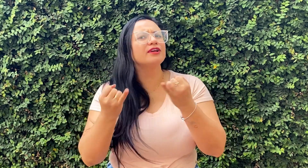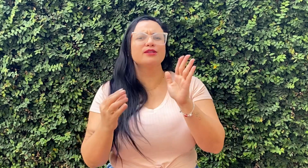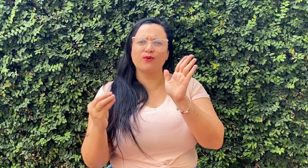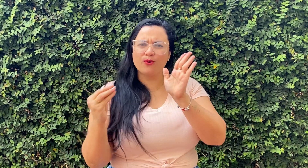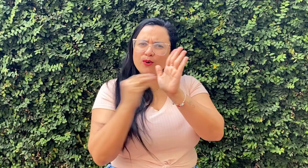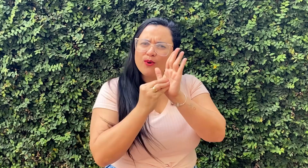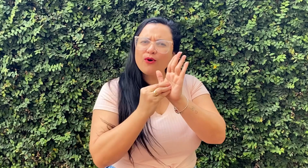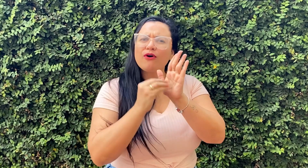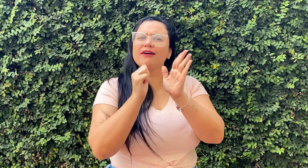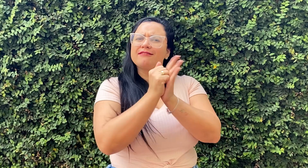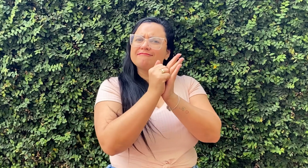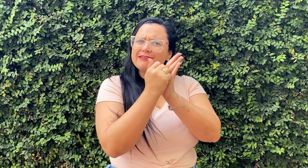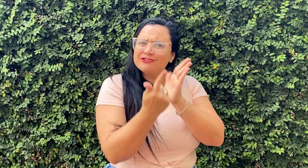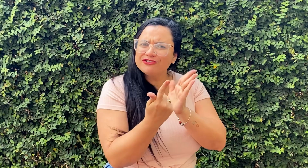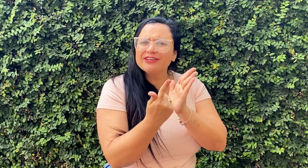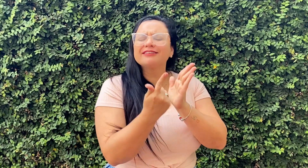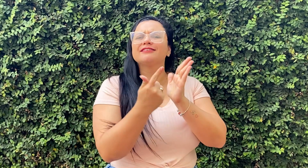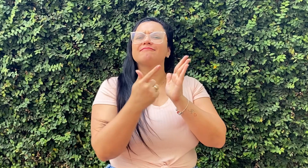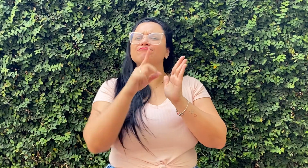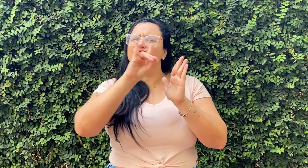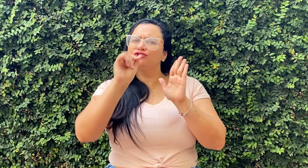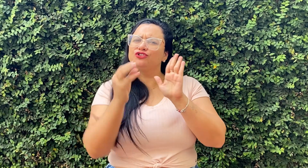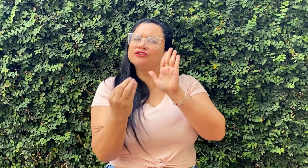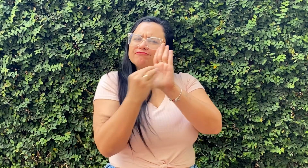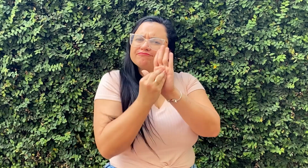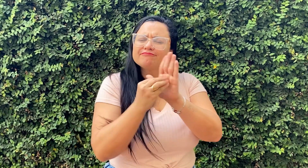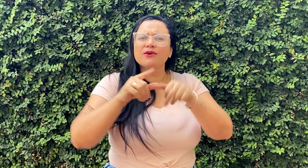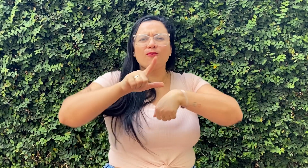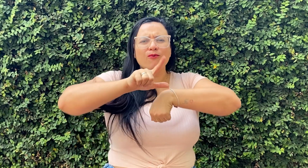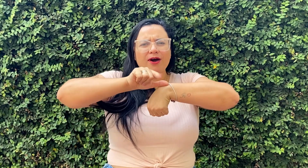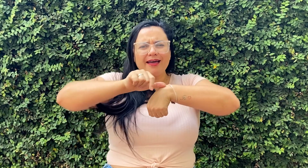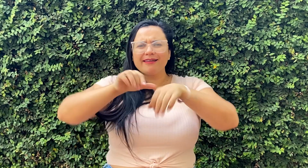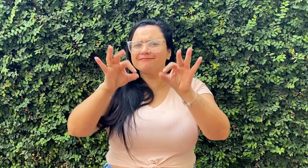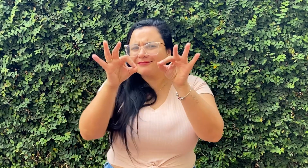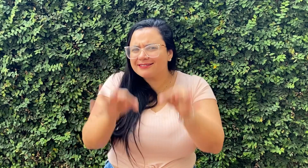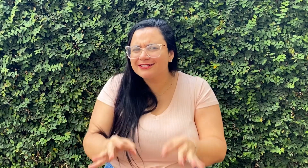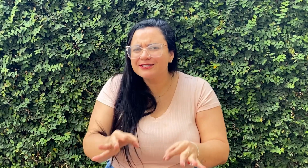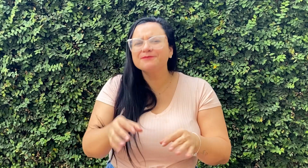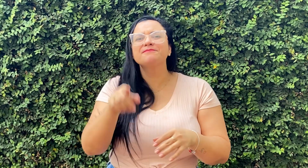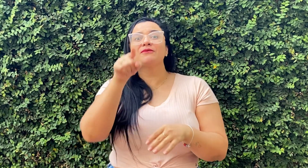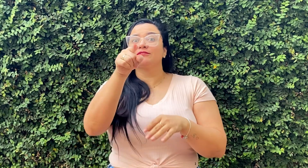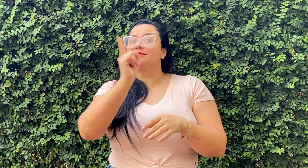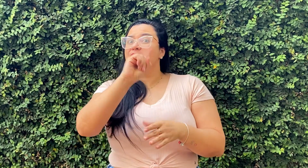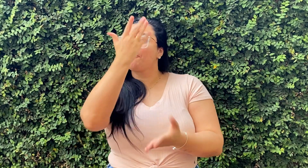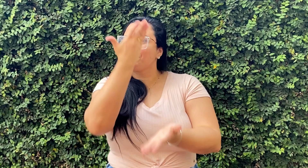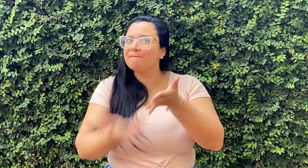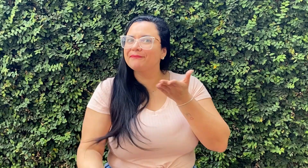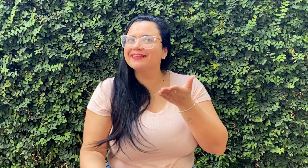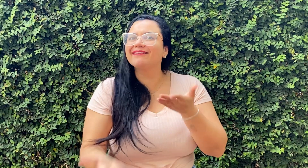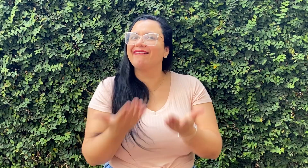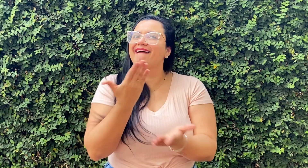aproveita, coloca na sua agenda aí as datas, os horários, para que você não perca nenhuma